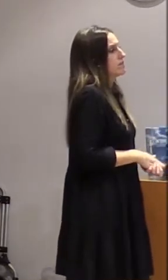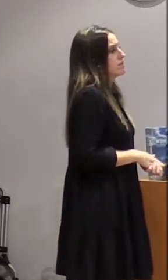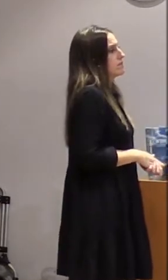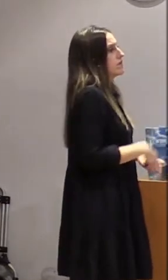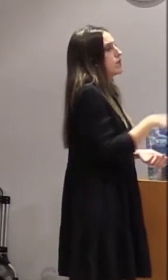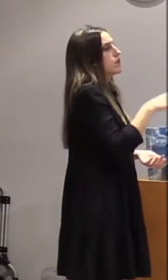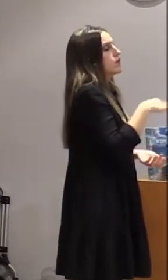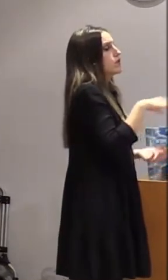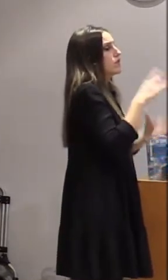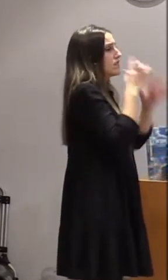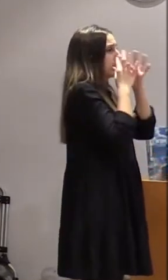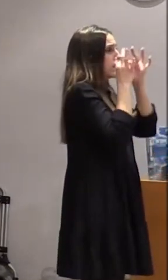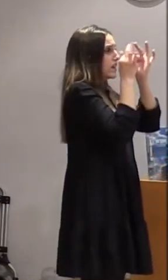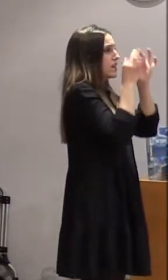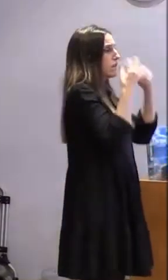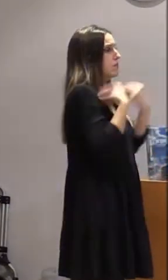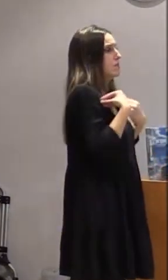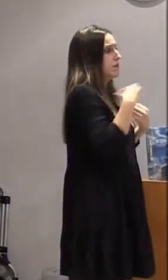¿Dónde vivía Dalí?